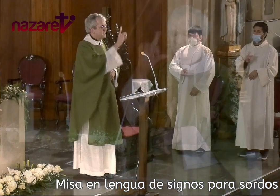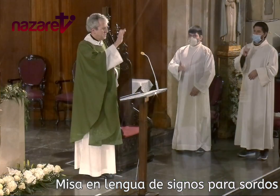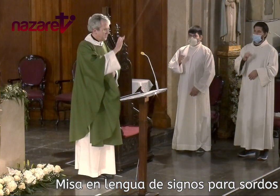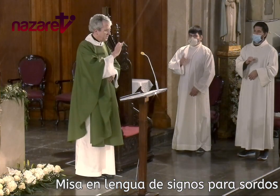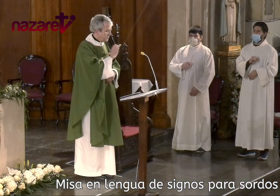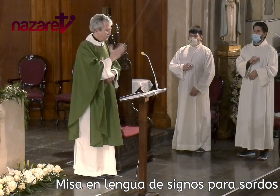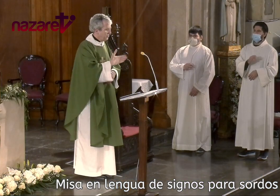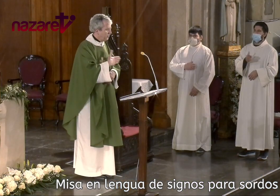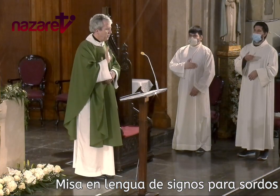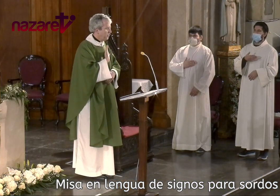señor